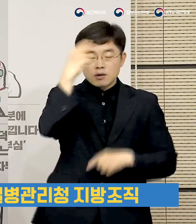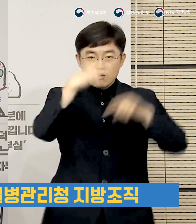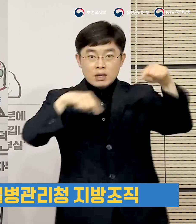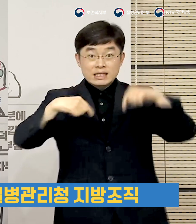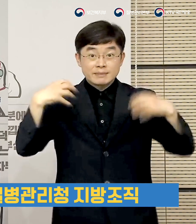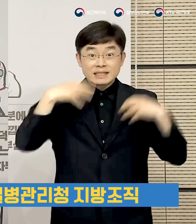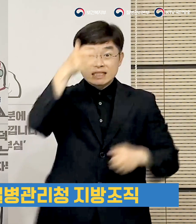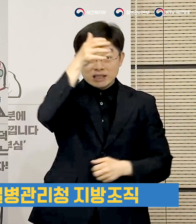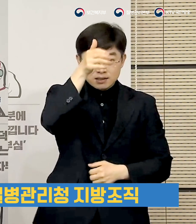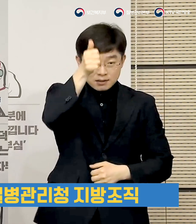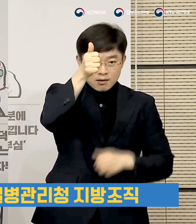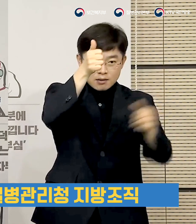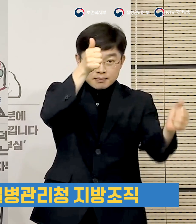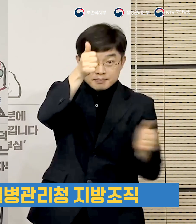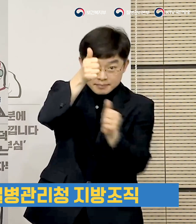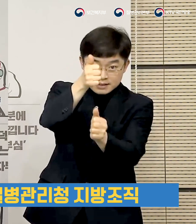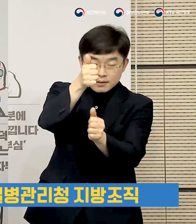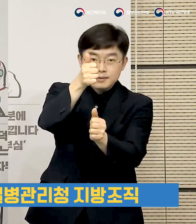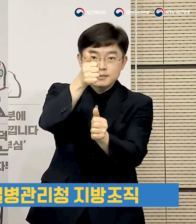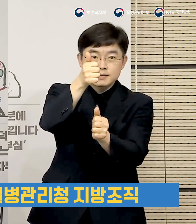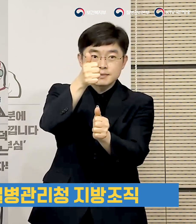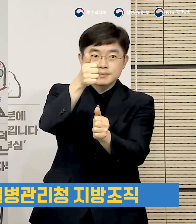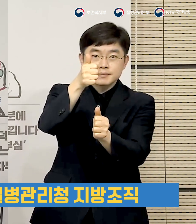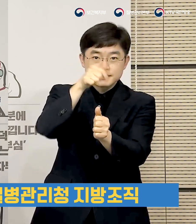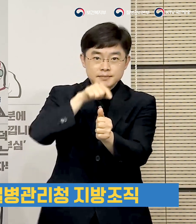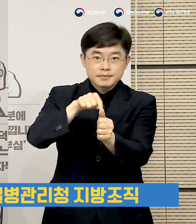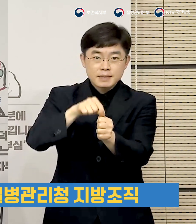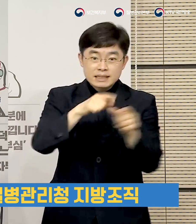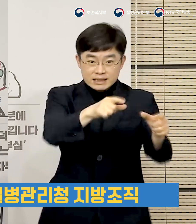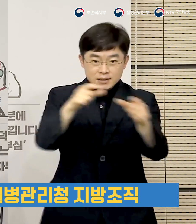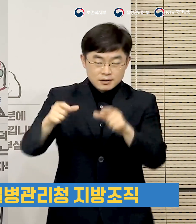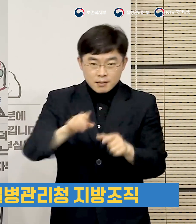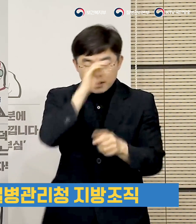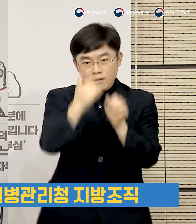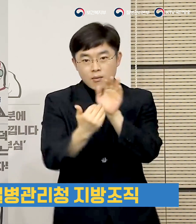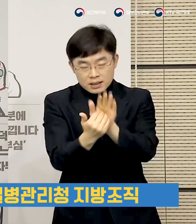질병관리청의 어떤 지방 조직으로 그렇게